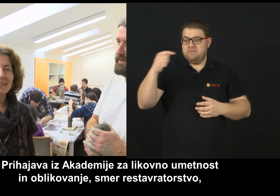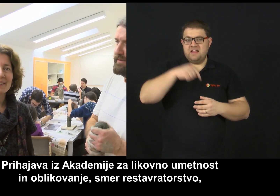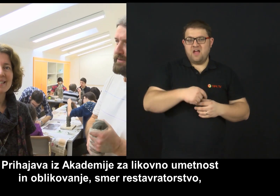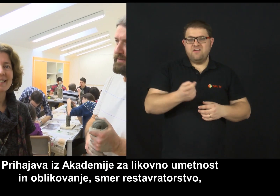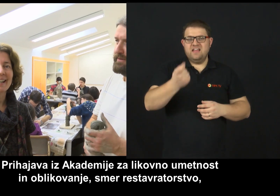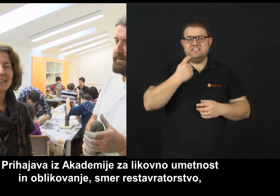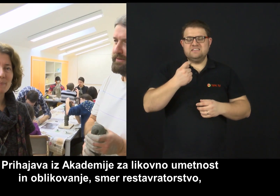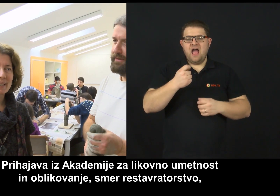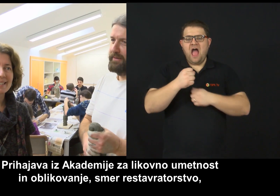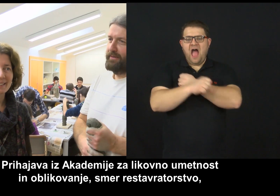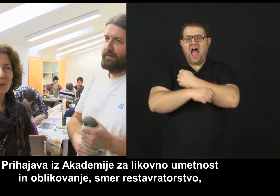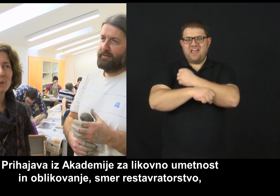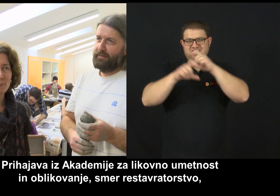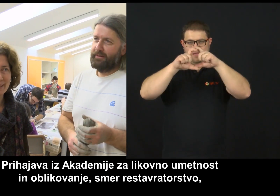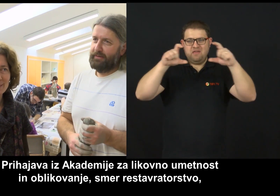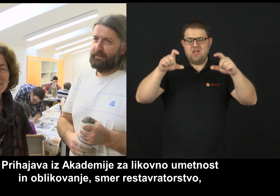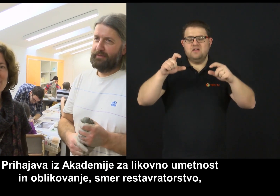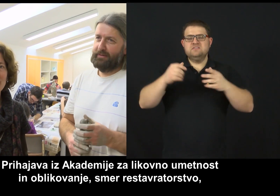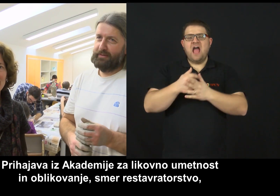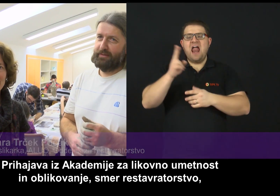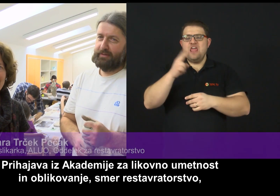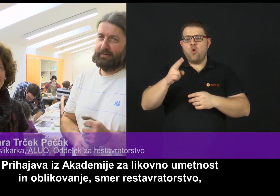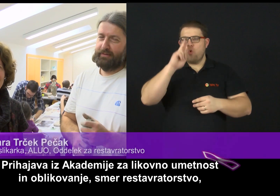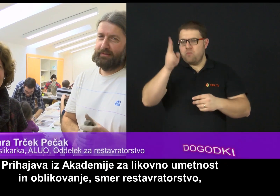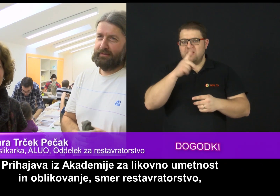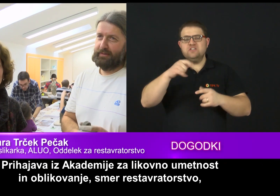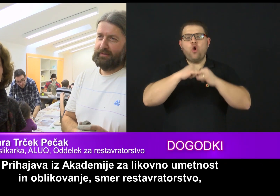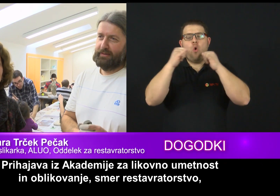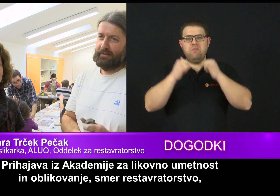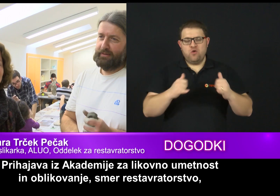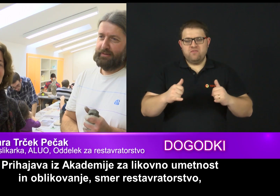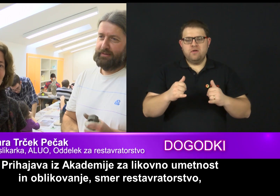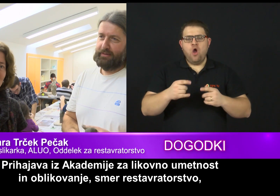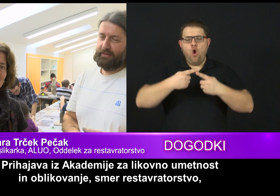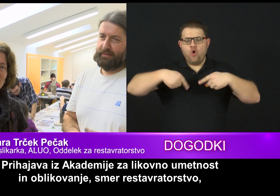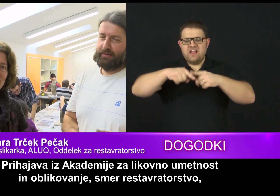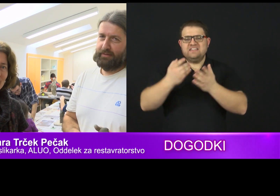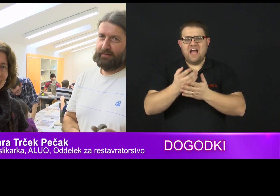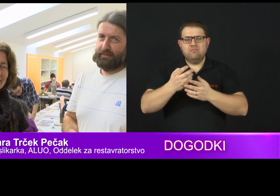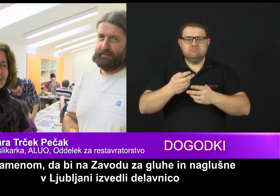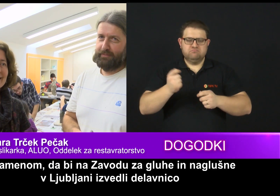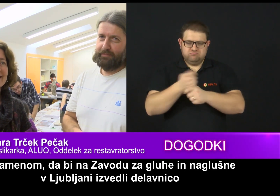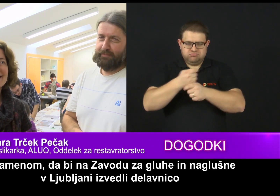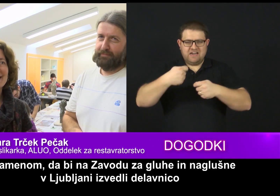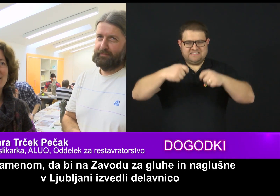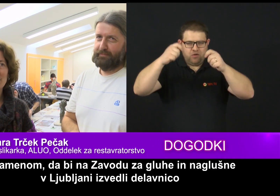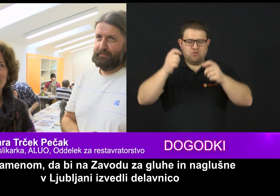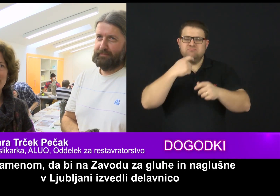Prihajava z Akademije za likovno umetnost in oblikovanje in zadeka za restauratorstvo. In sicer zato, da